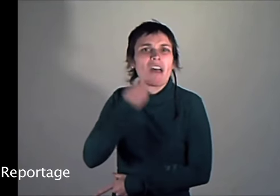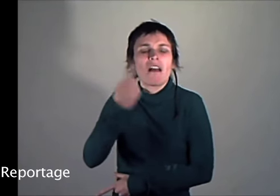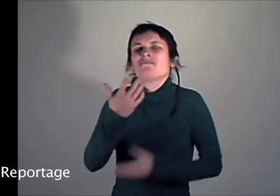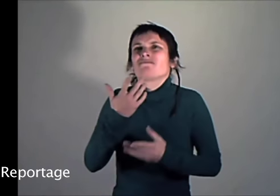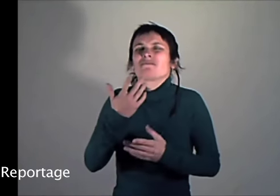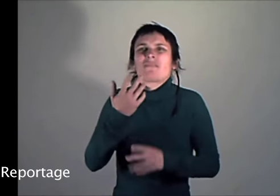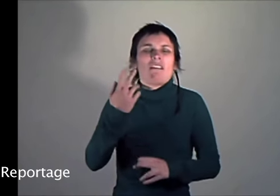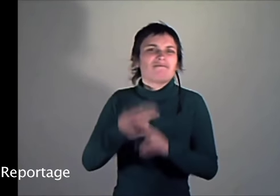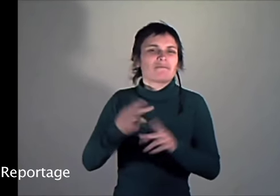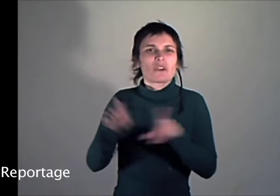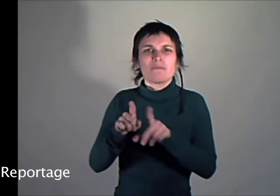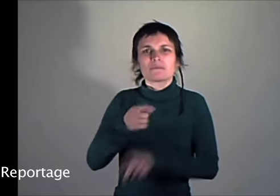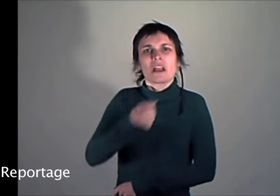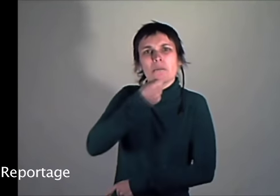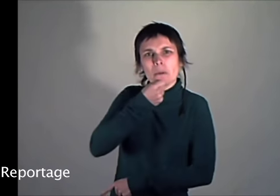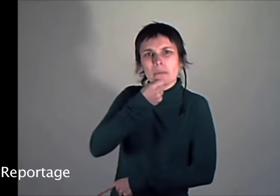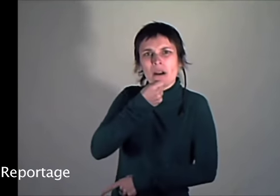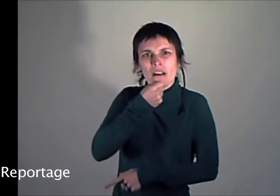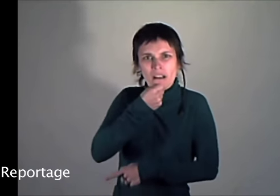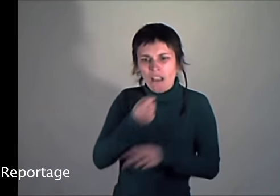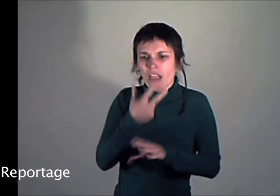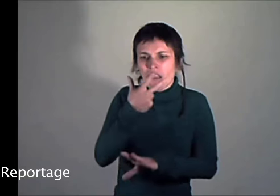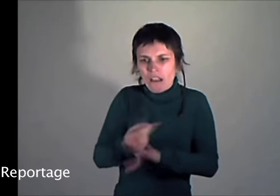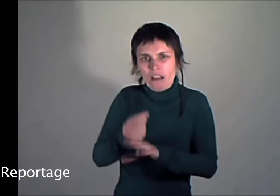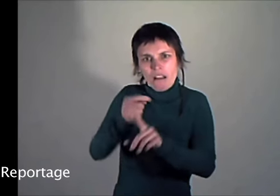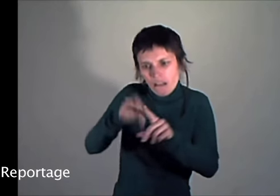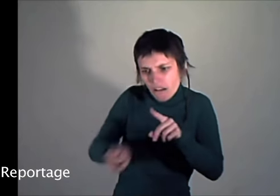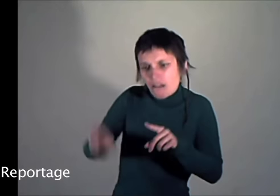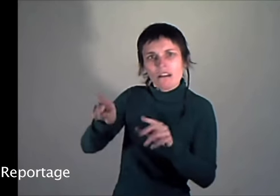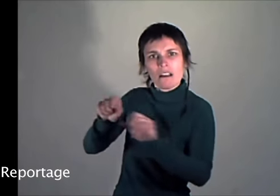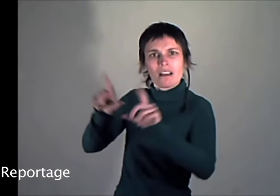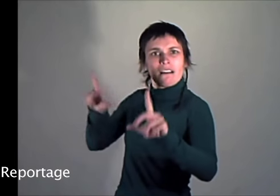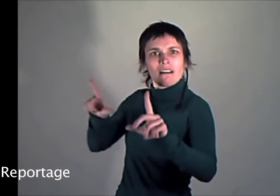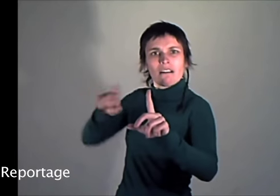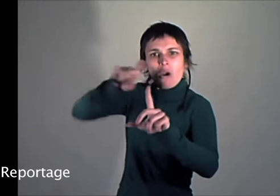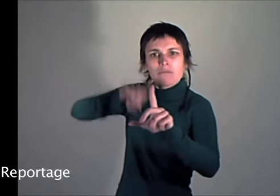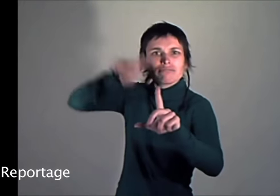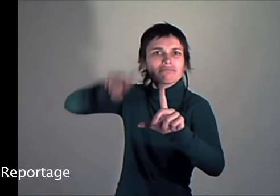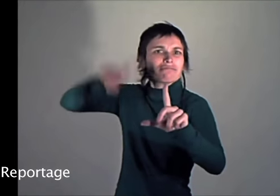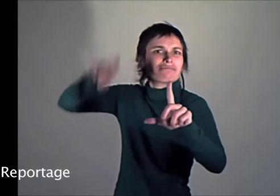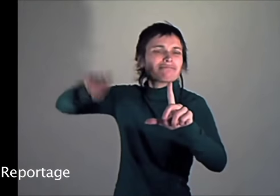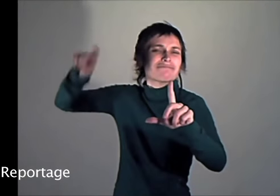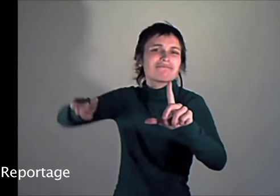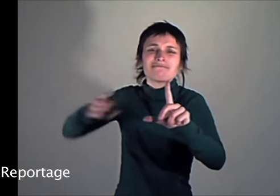parce qu'on avait des appareils pour apprendre à parler. Ça s'appelait